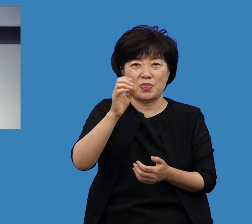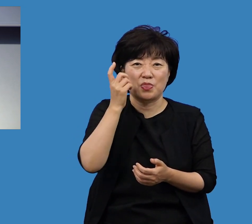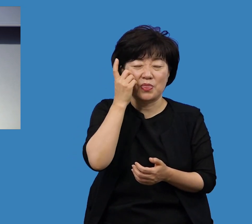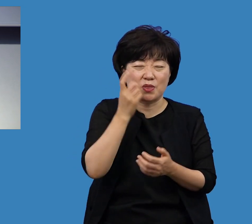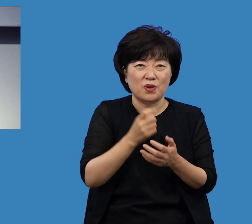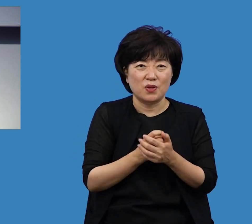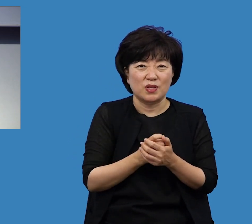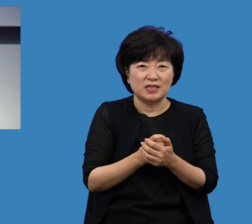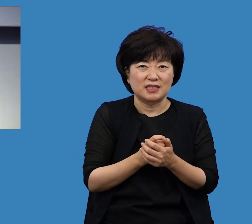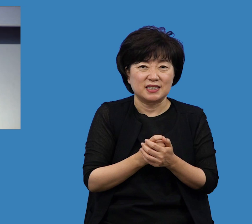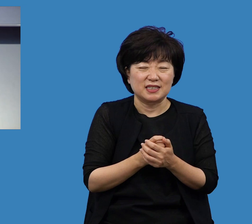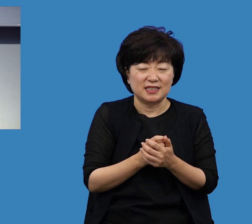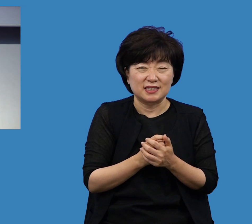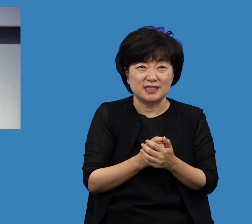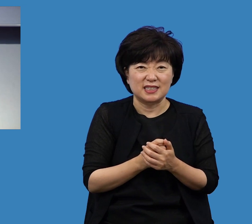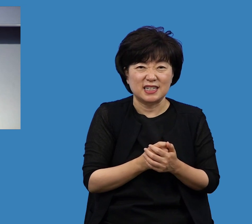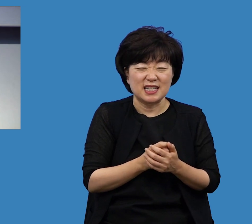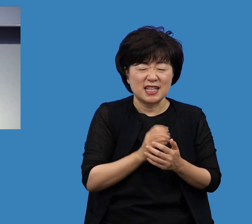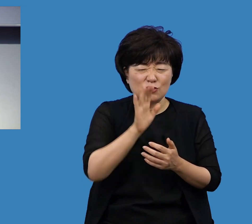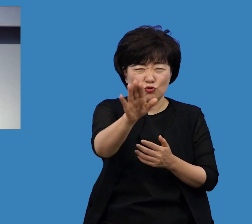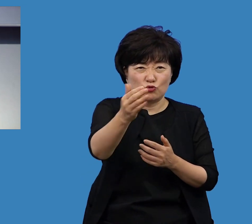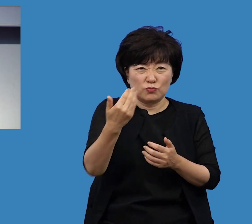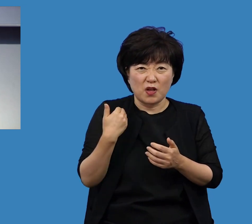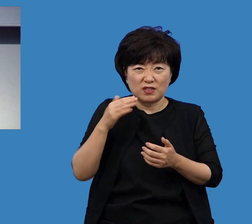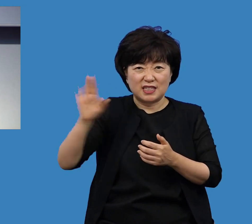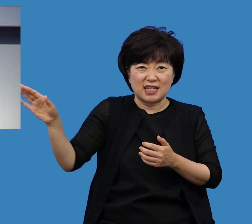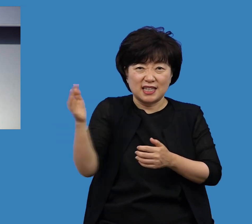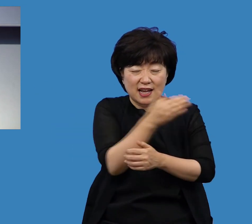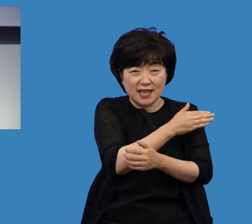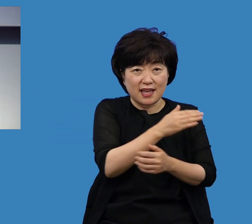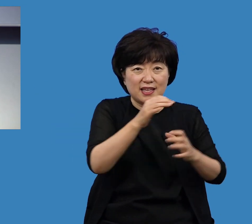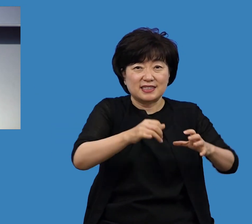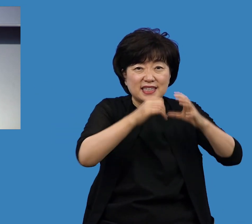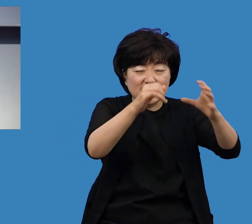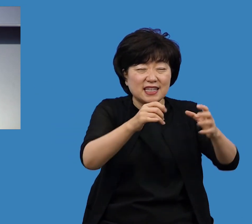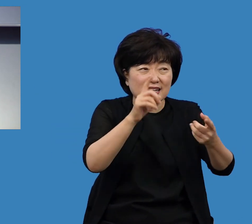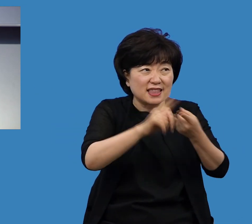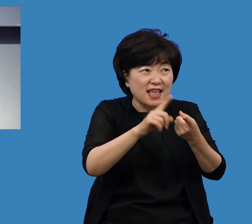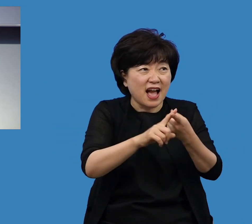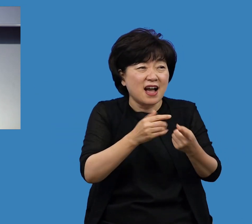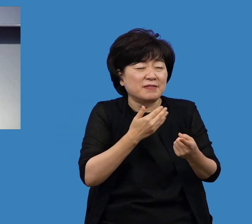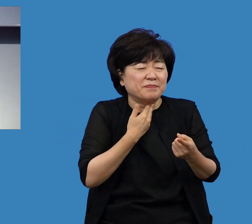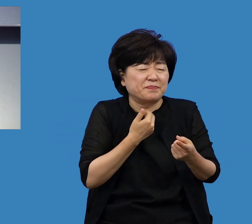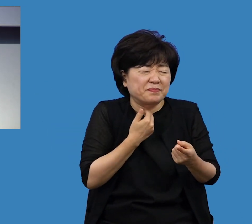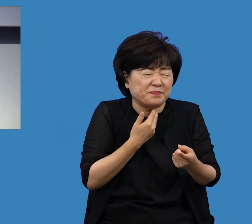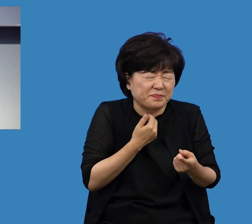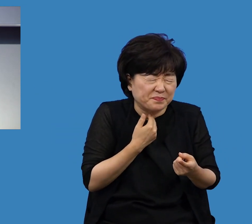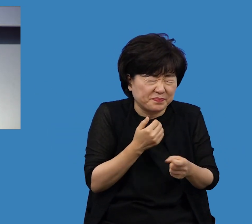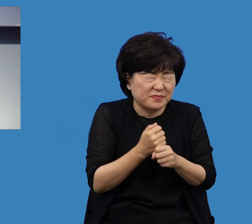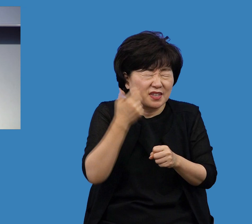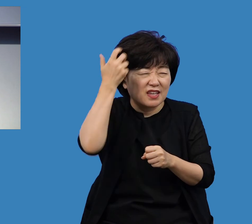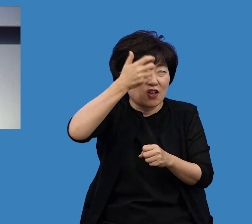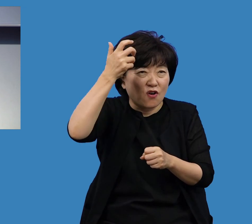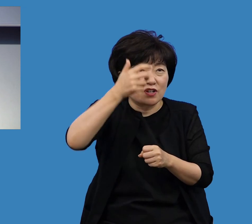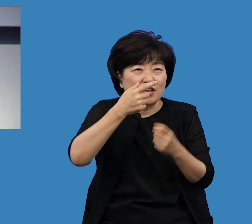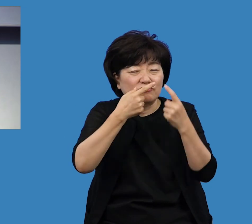세상에, 이 사방의 주변에 여러분, 세상을 향한 갈망을 일으키는 영들의 유혹이 질비한데,